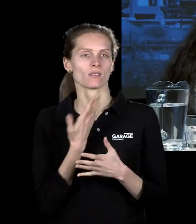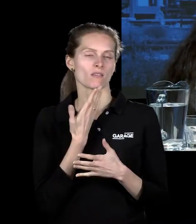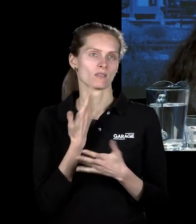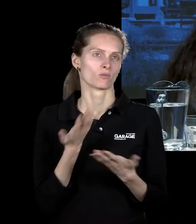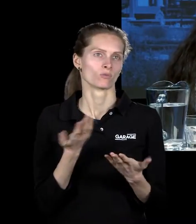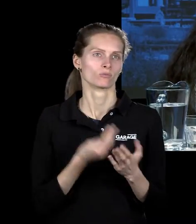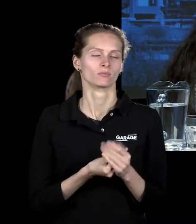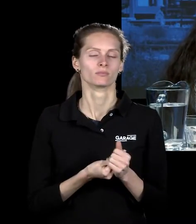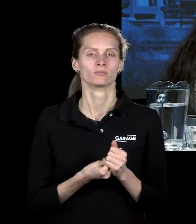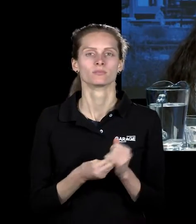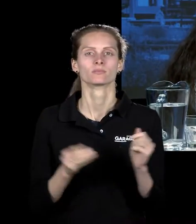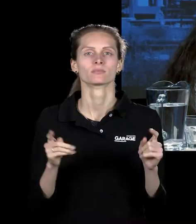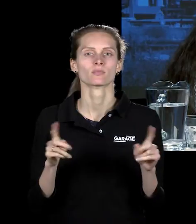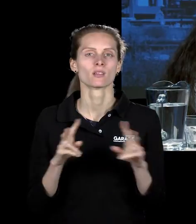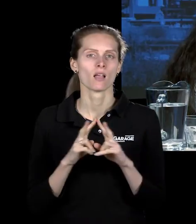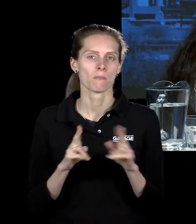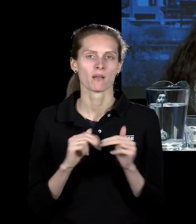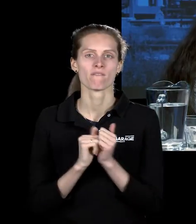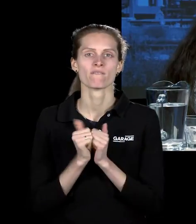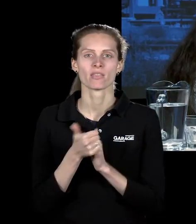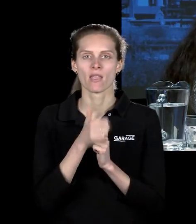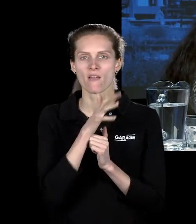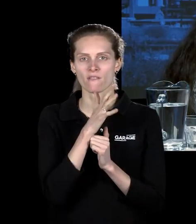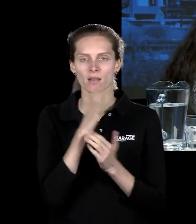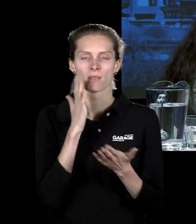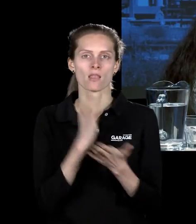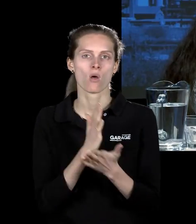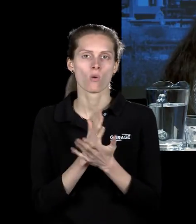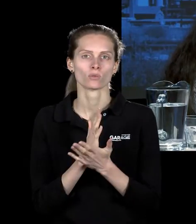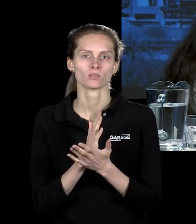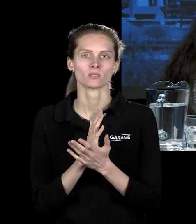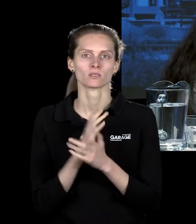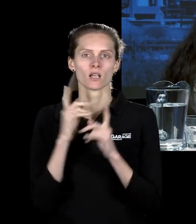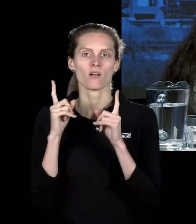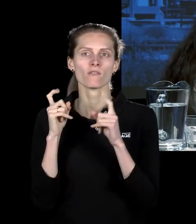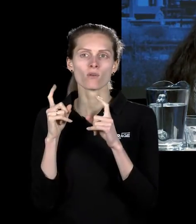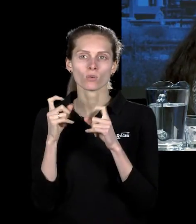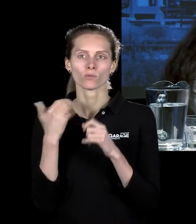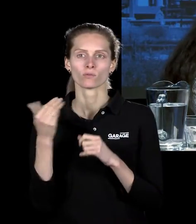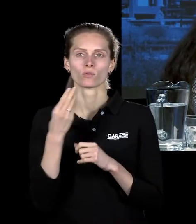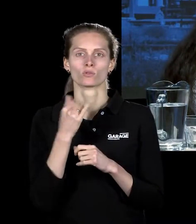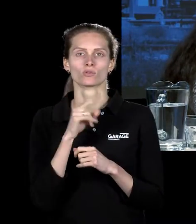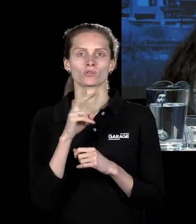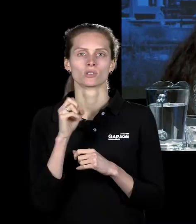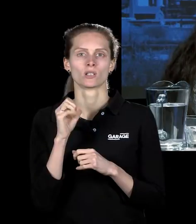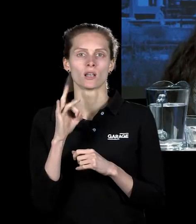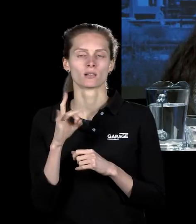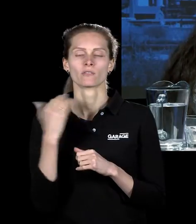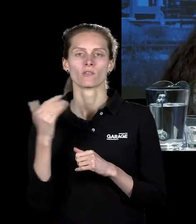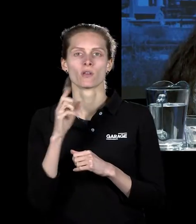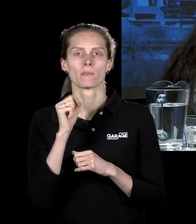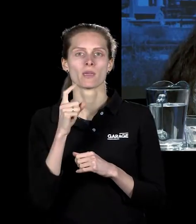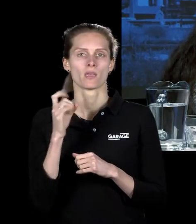И точно так же вне времени находятся фотоснимки Шиллеров, Бехеров, что гораздо